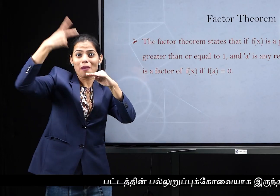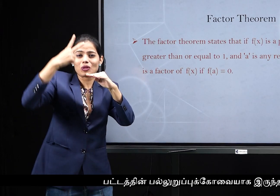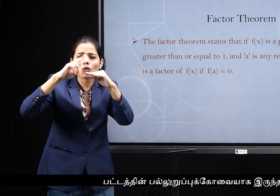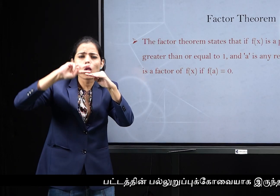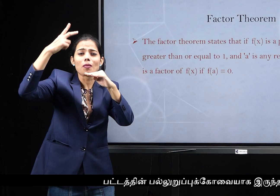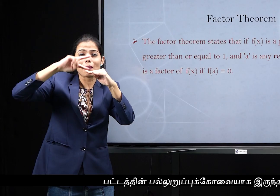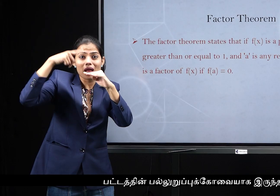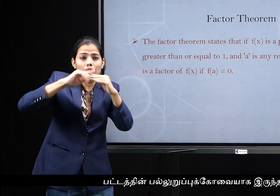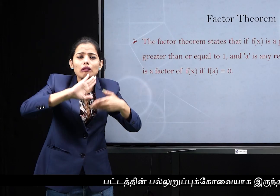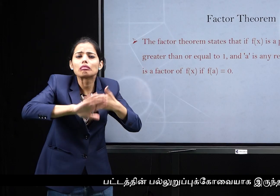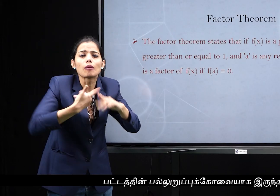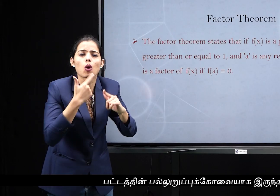பல்லுறுப்புக்கோவையாக இருந்தால்